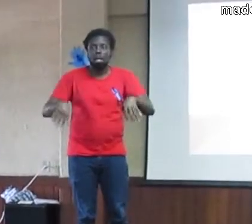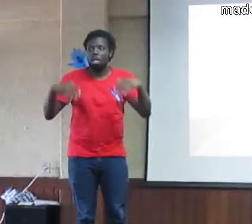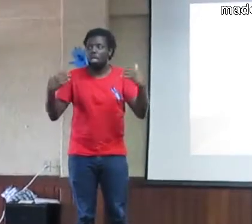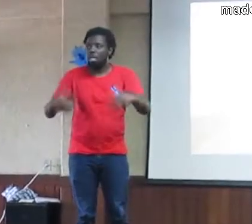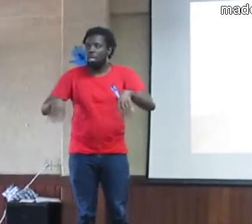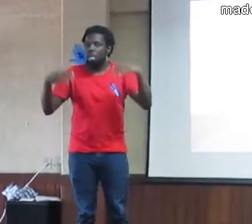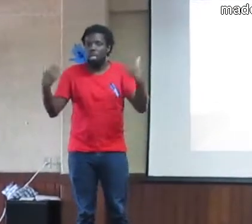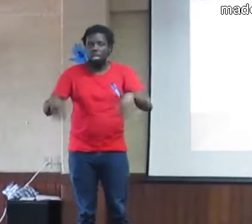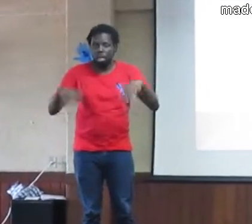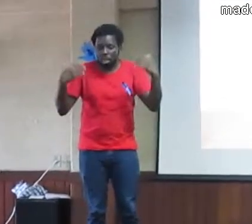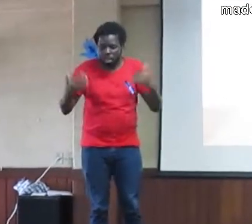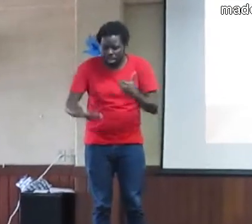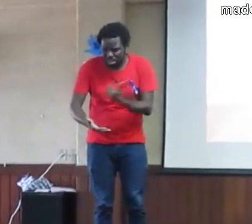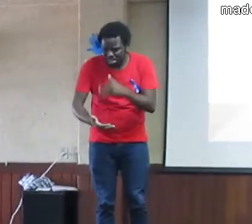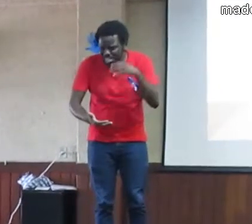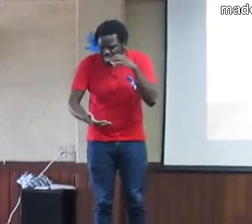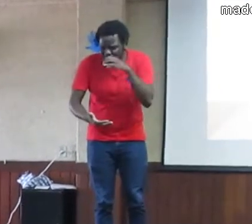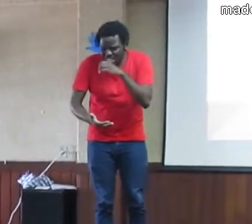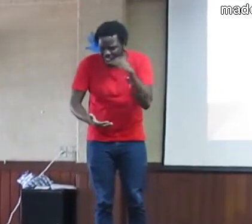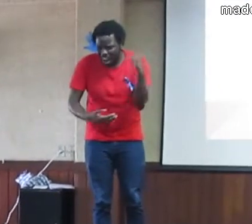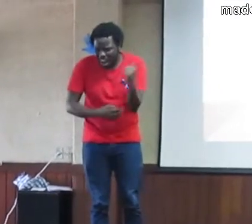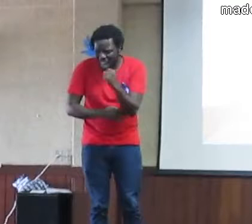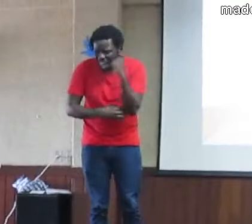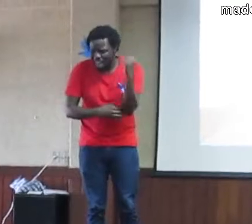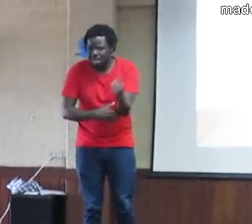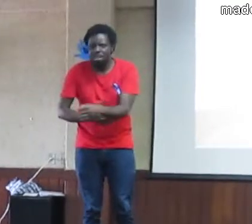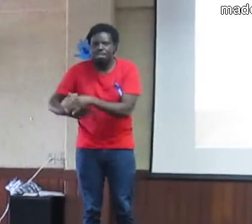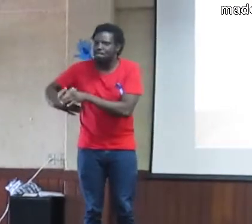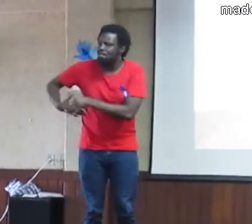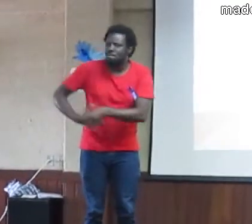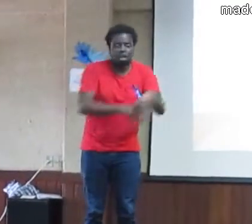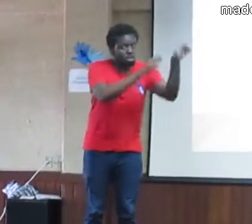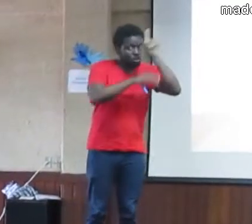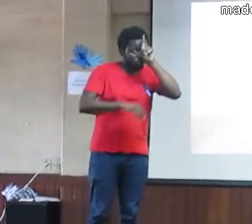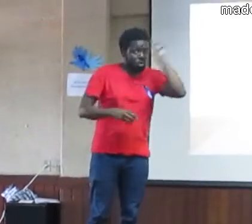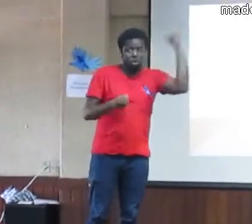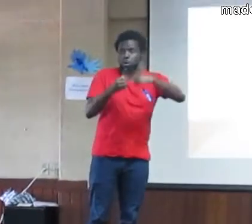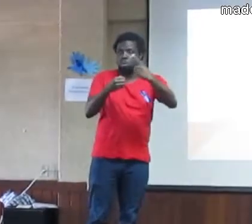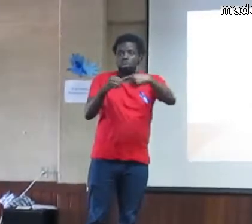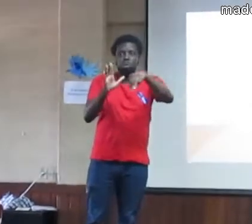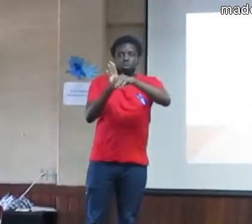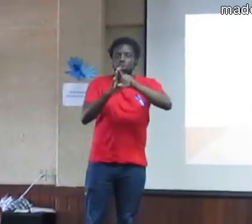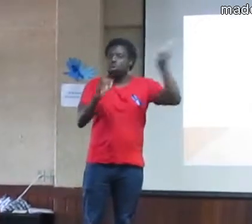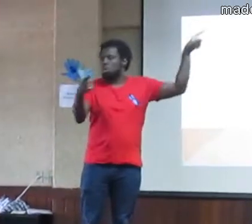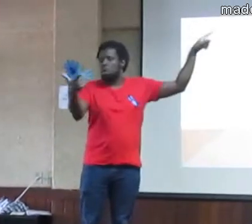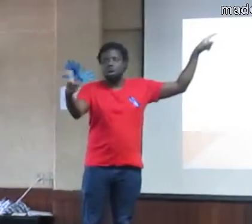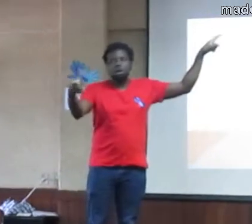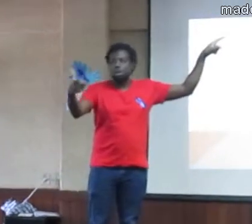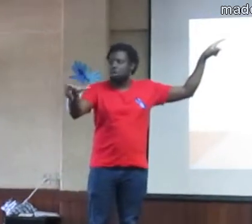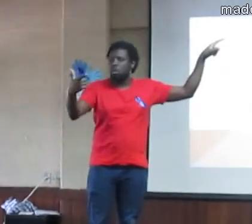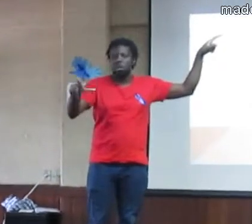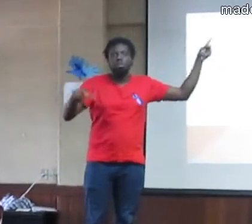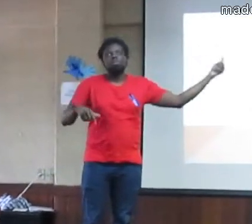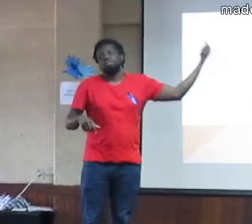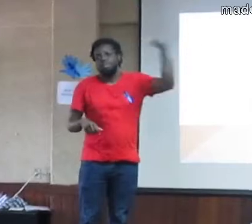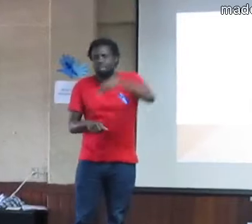uma doença. Comecei a ficar febril, uma febre bem quente. E aí minha mãe percebeu que eu tinha algo de muito grave. Lá em